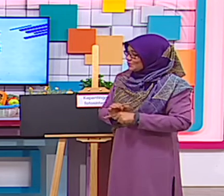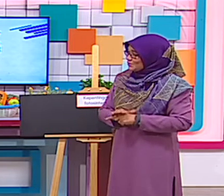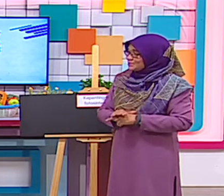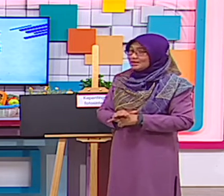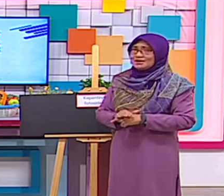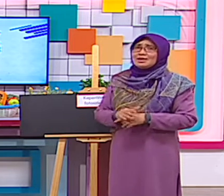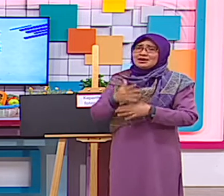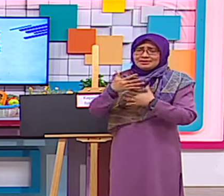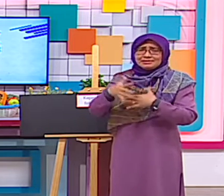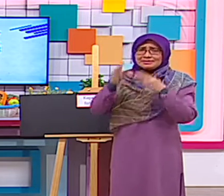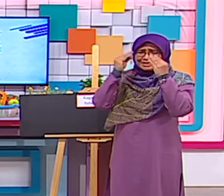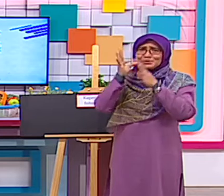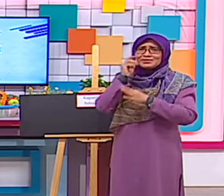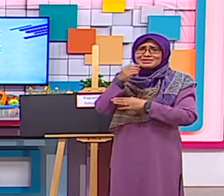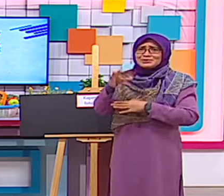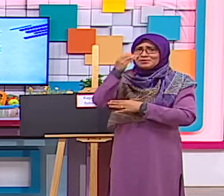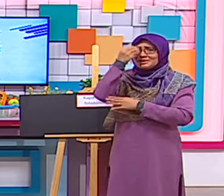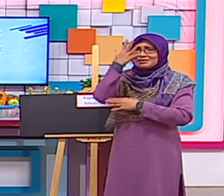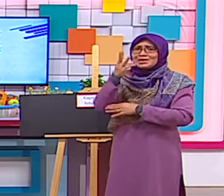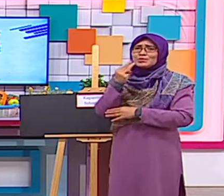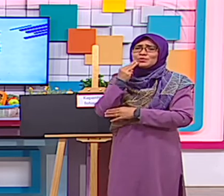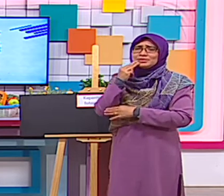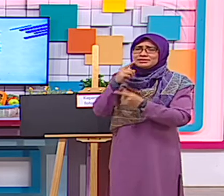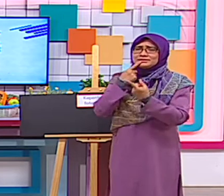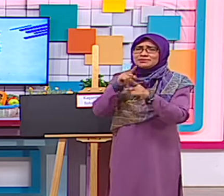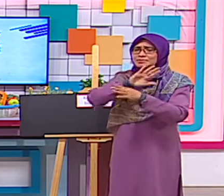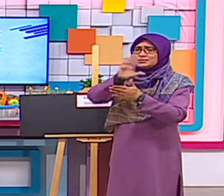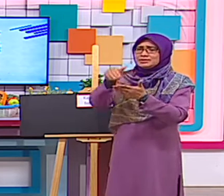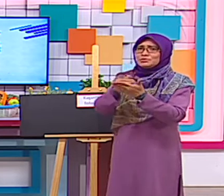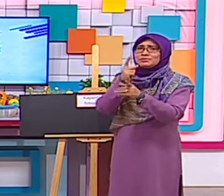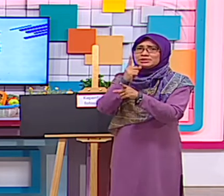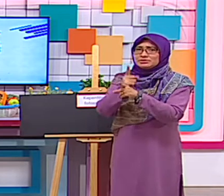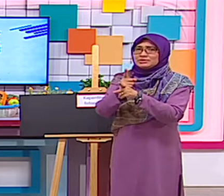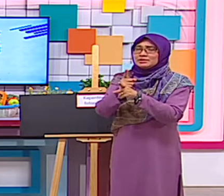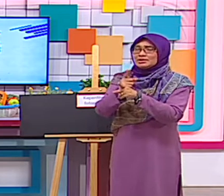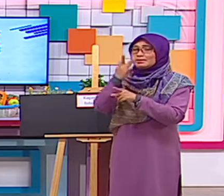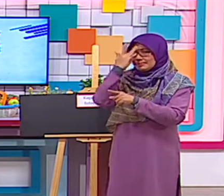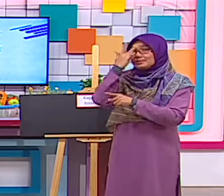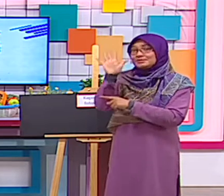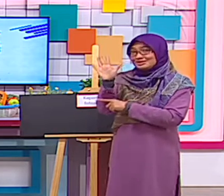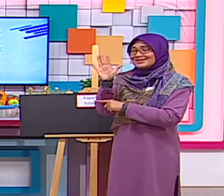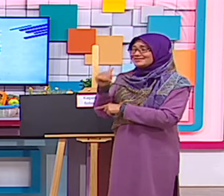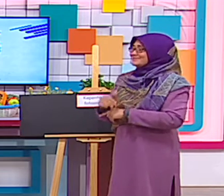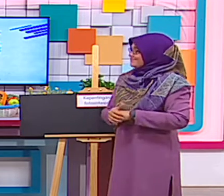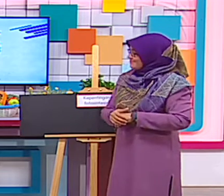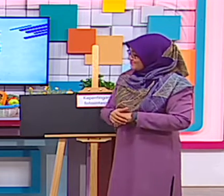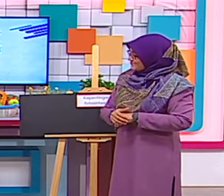glukosa qwerty sudah bagi tahu Miro jawab semua betul pantai kisah tak